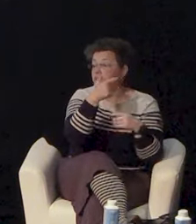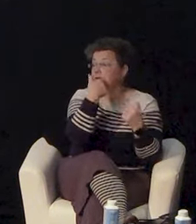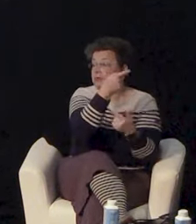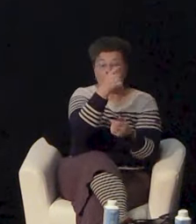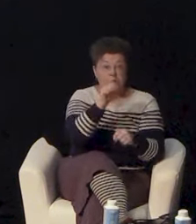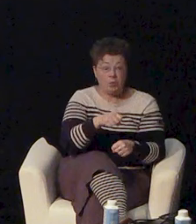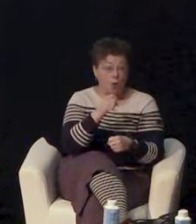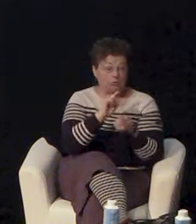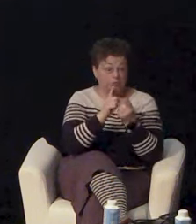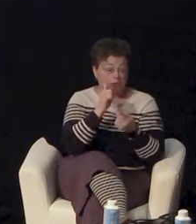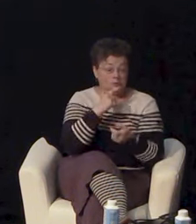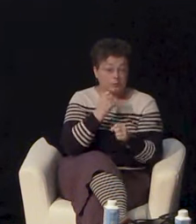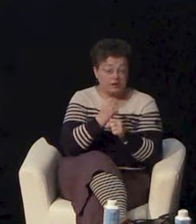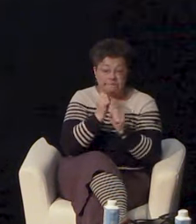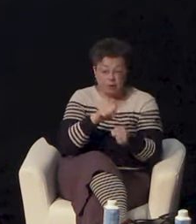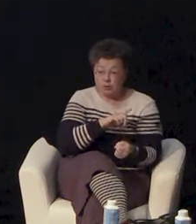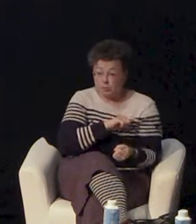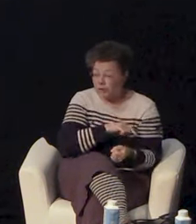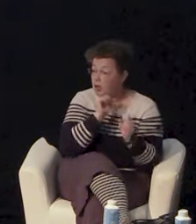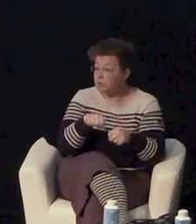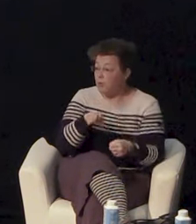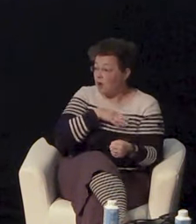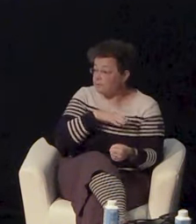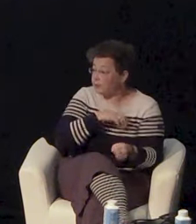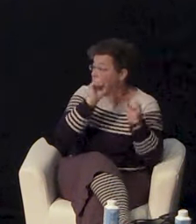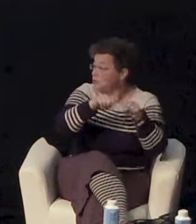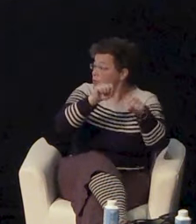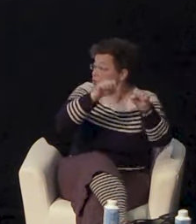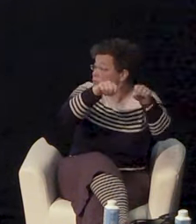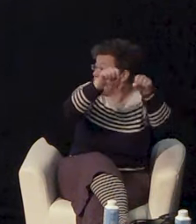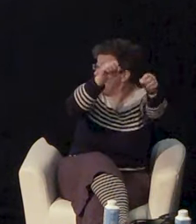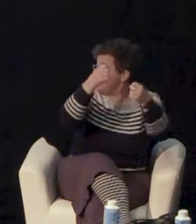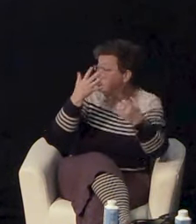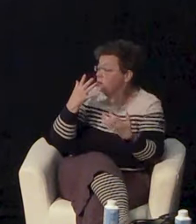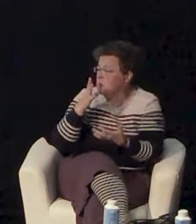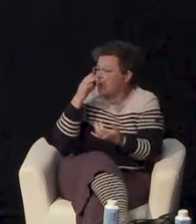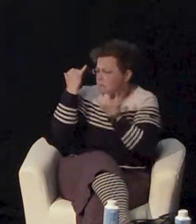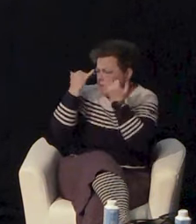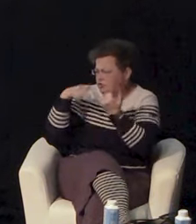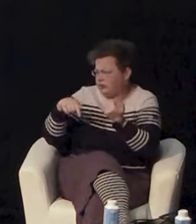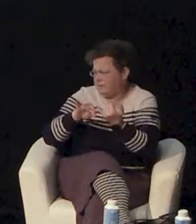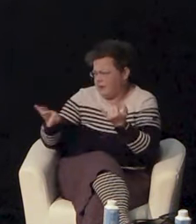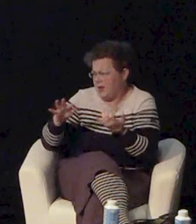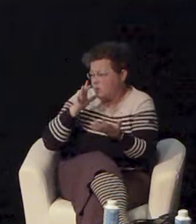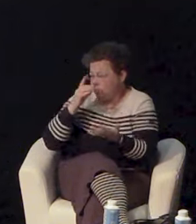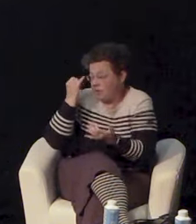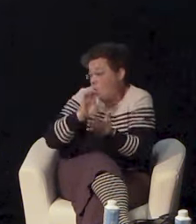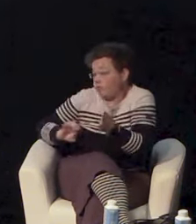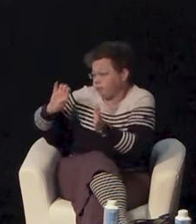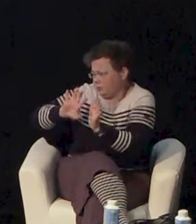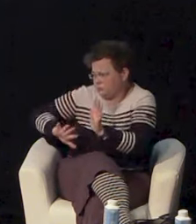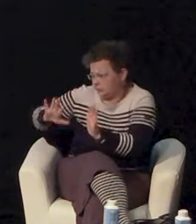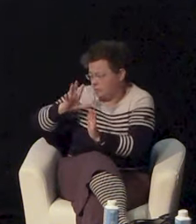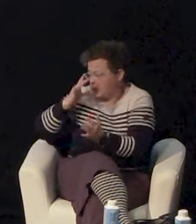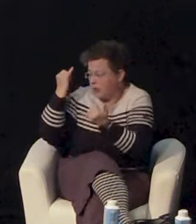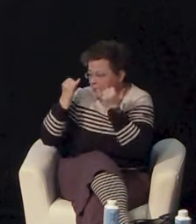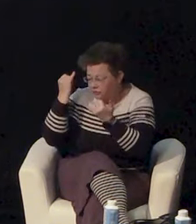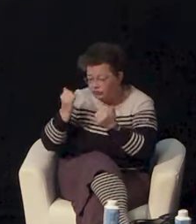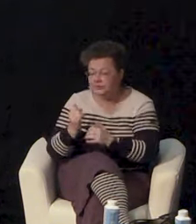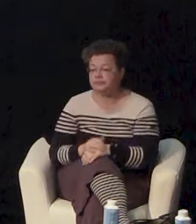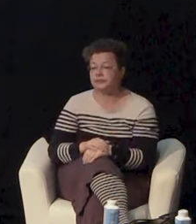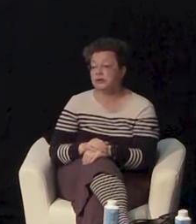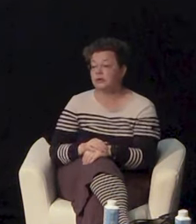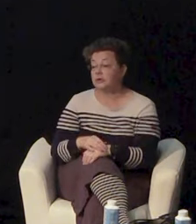aux États-Unis, ils ont un peu ignoré ce qu'il y avait dit au congrès de Milan. Et plein de personnes sourdes ont pu accéder à des métiers classiques.